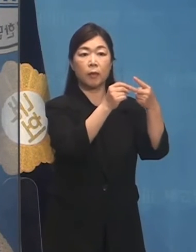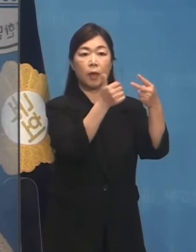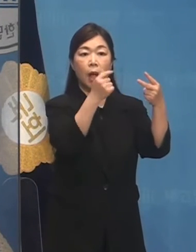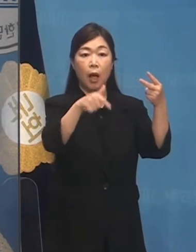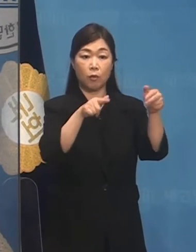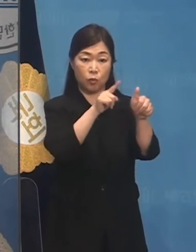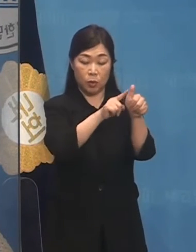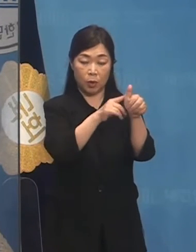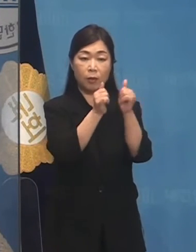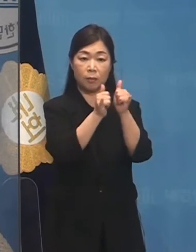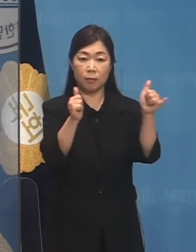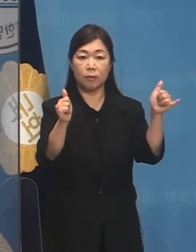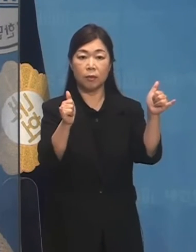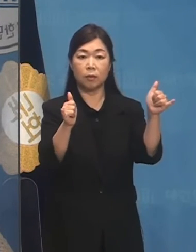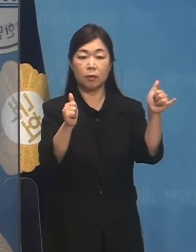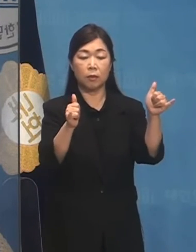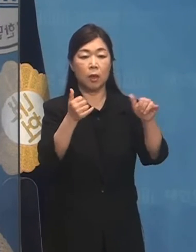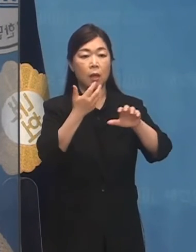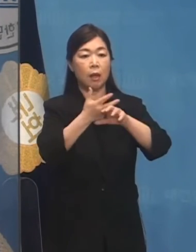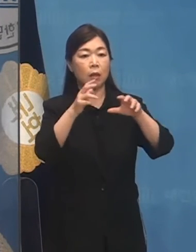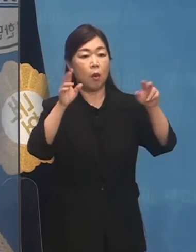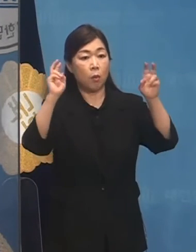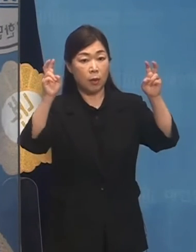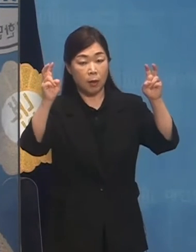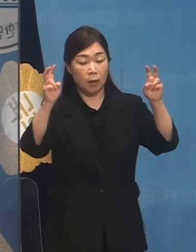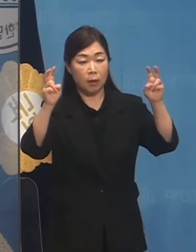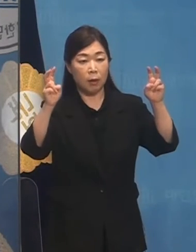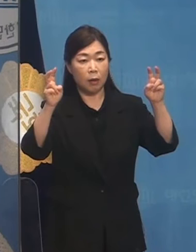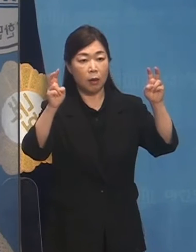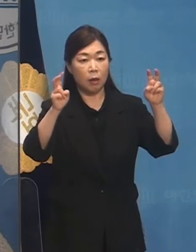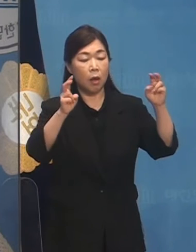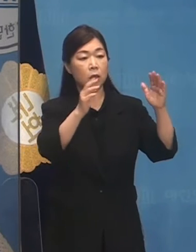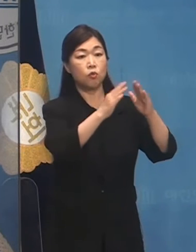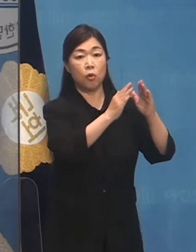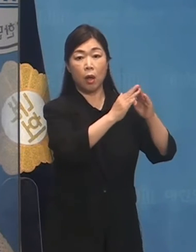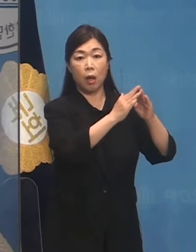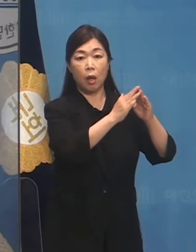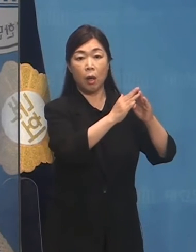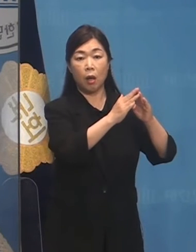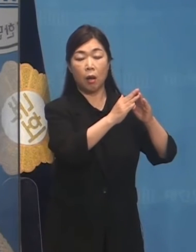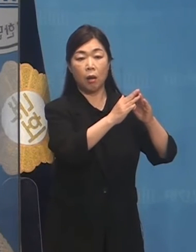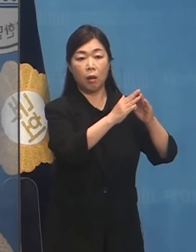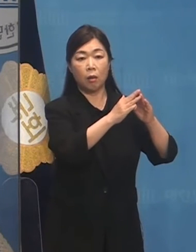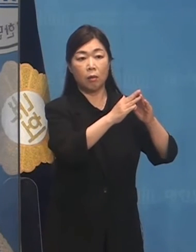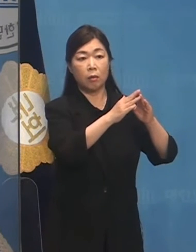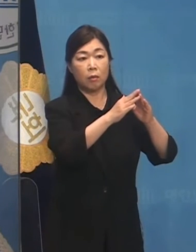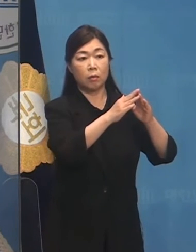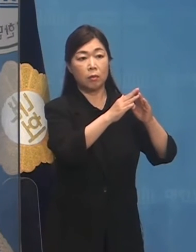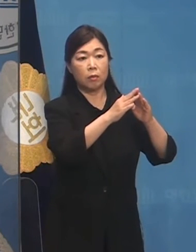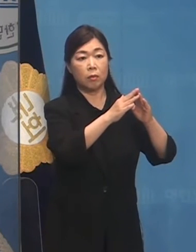한덕수 후보자가 외국계 기업의 주택을 선불